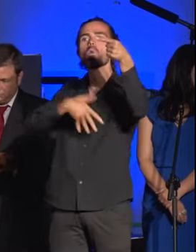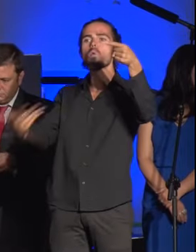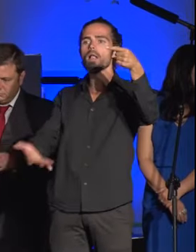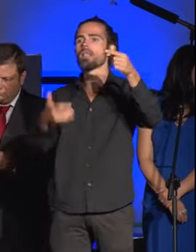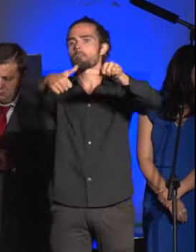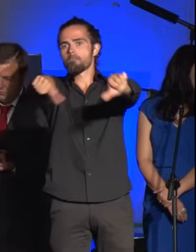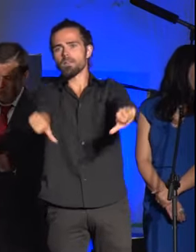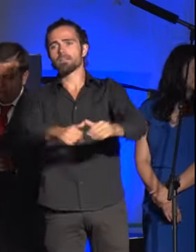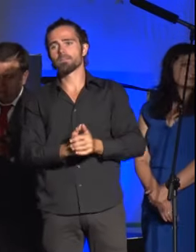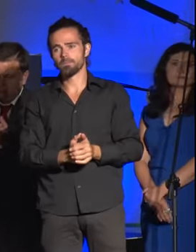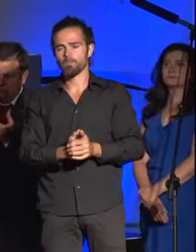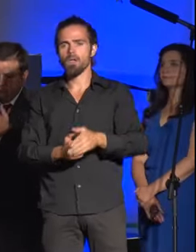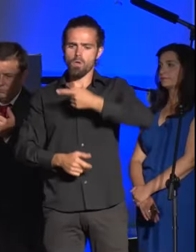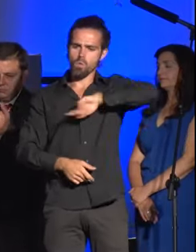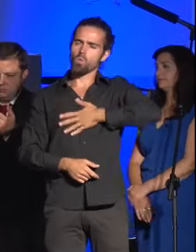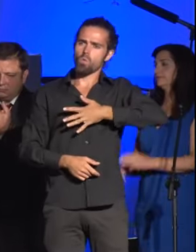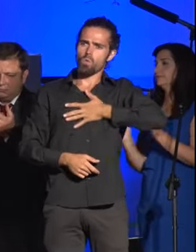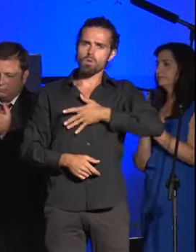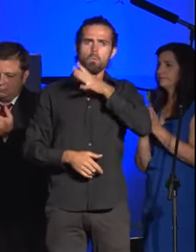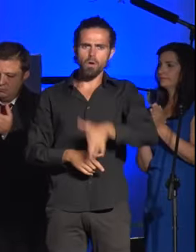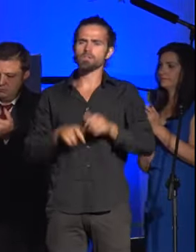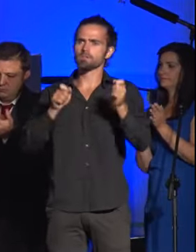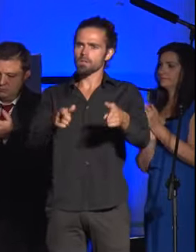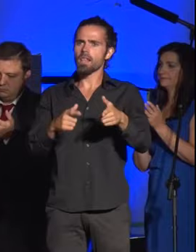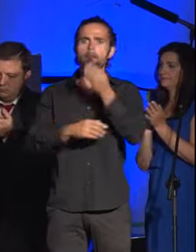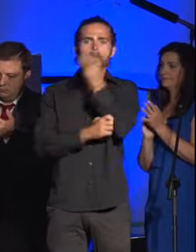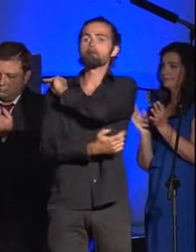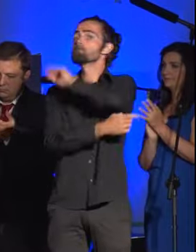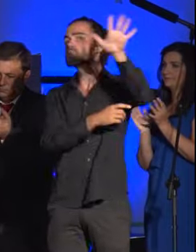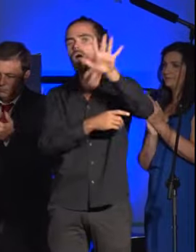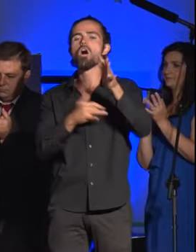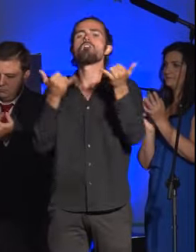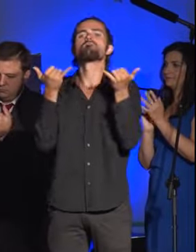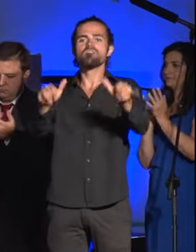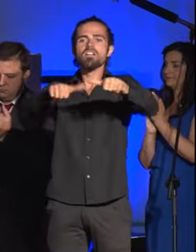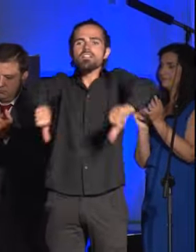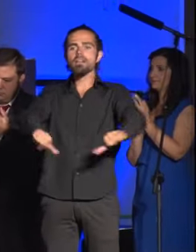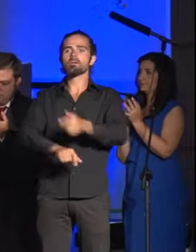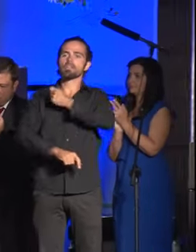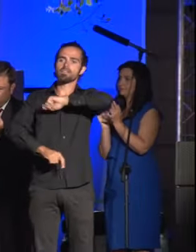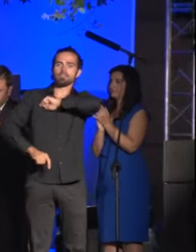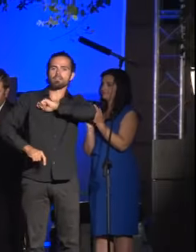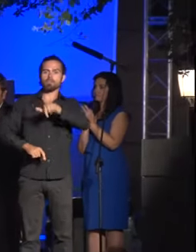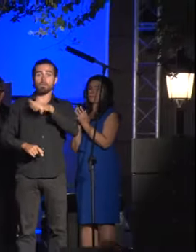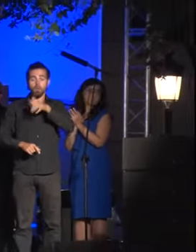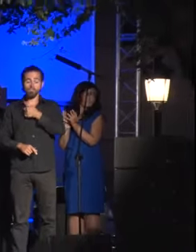Albacete. Nuestra feria, por algo, ha sido declarada de interés turístico